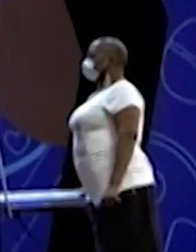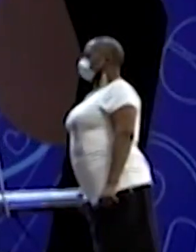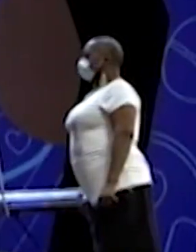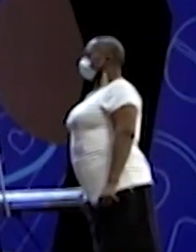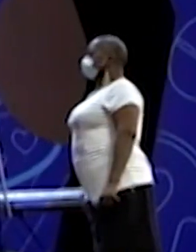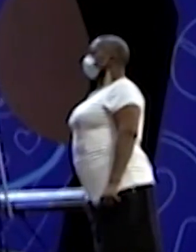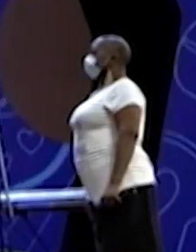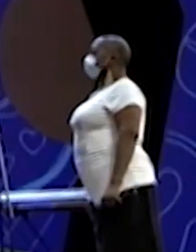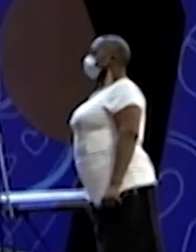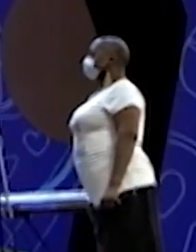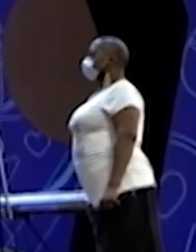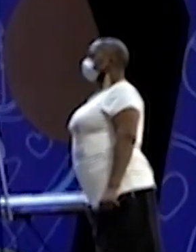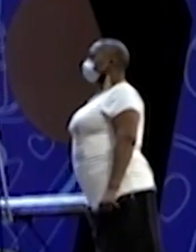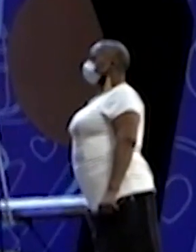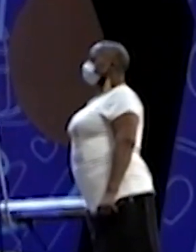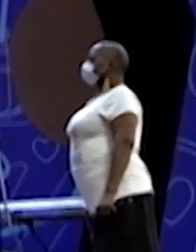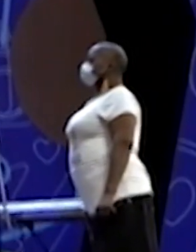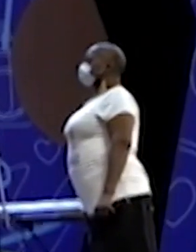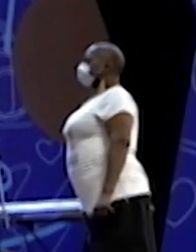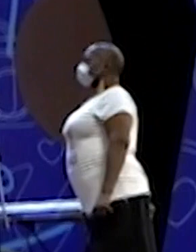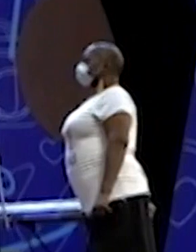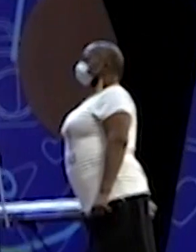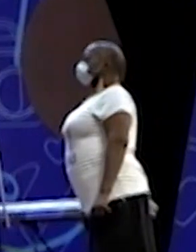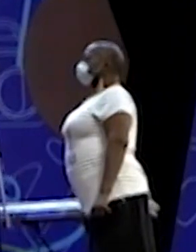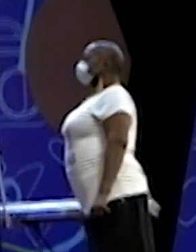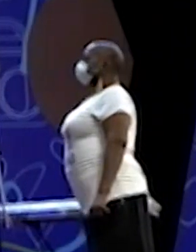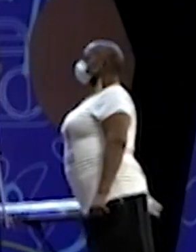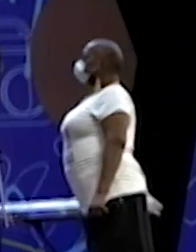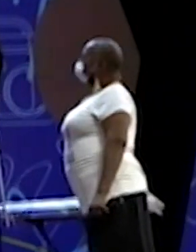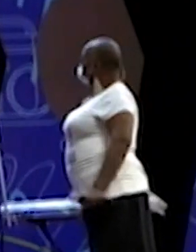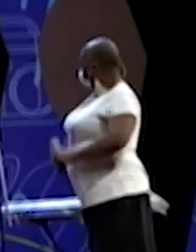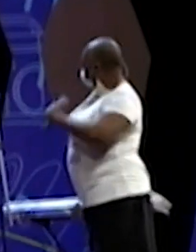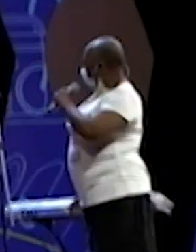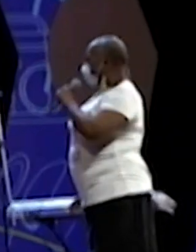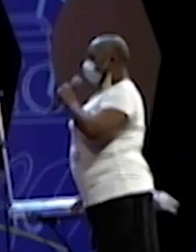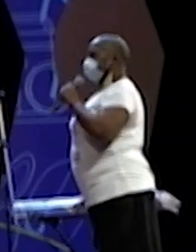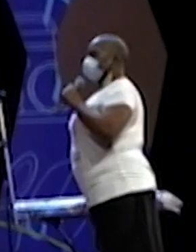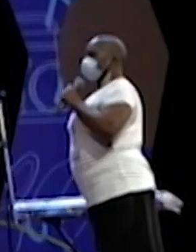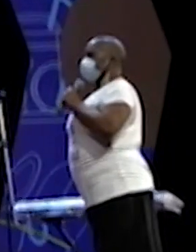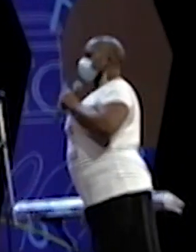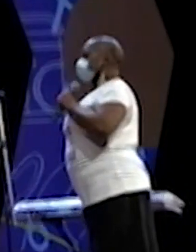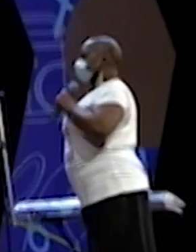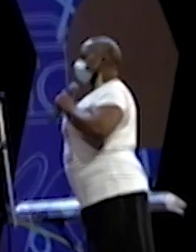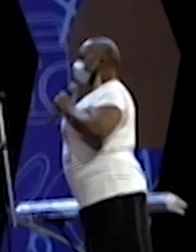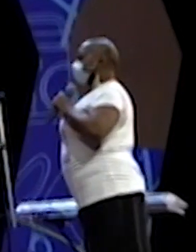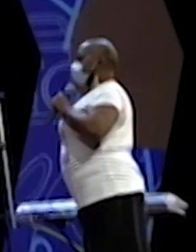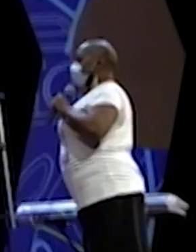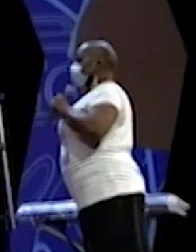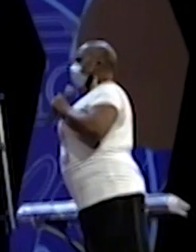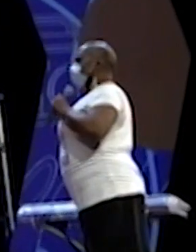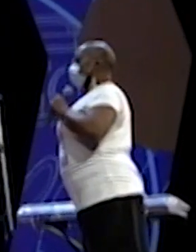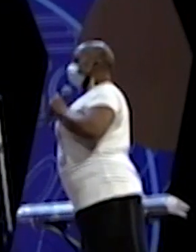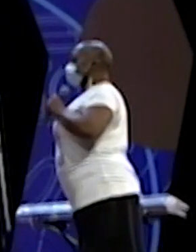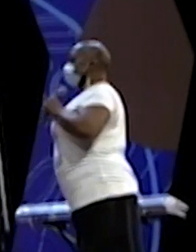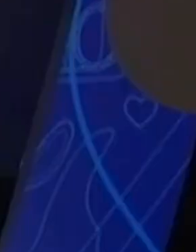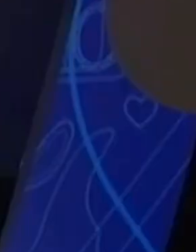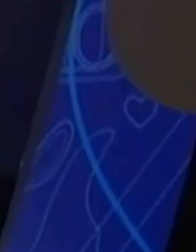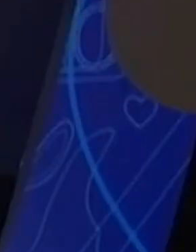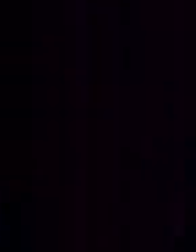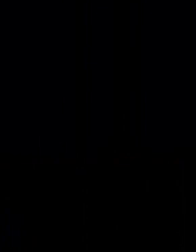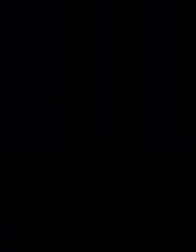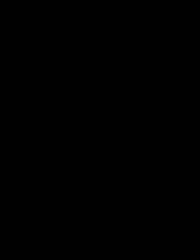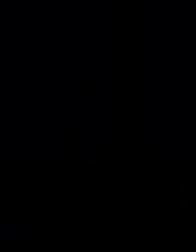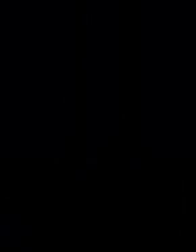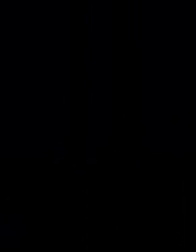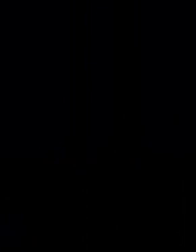Cultura, que en esta oportunidad beneficiará a 30.000 artistas nacionales, quienes fueron afectados económicamente por los efectos de la pandemia. A